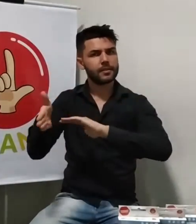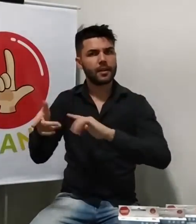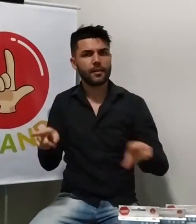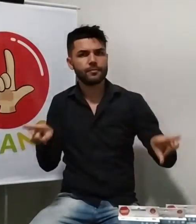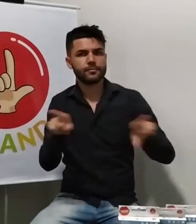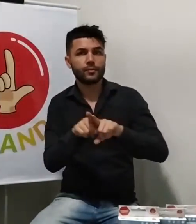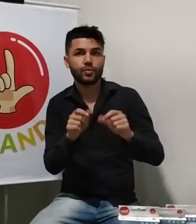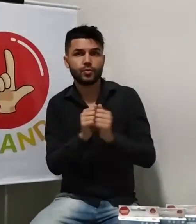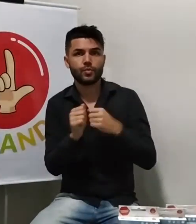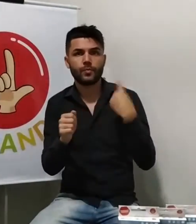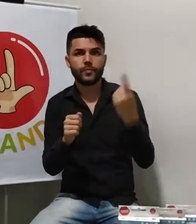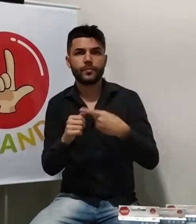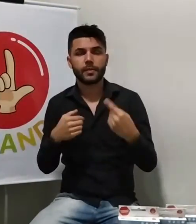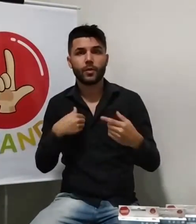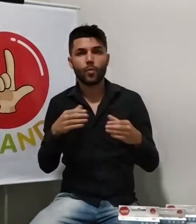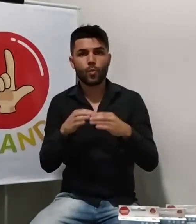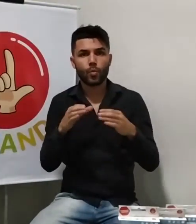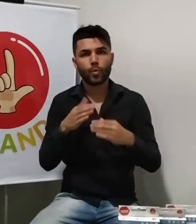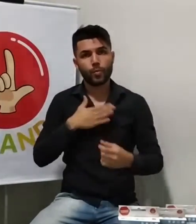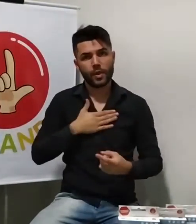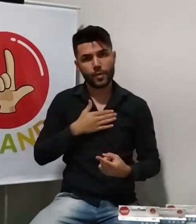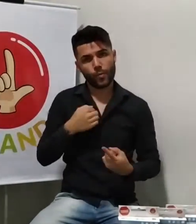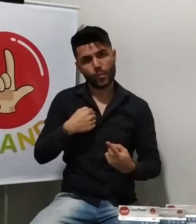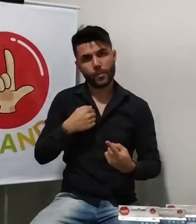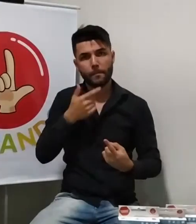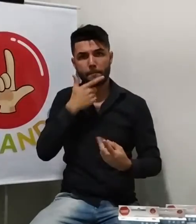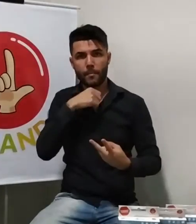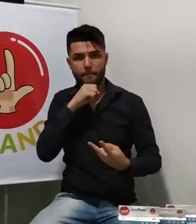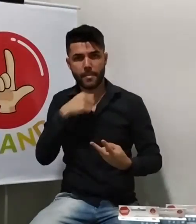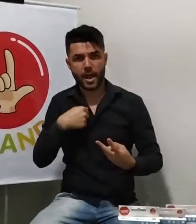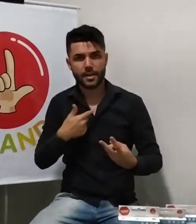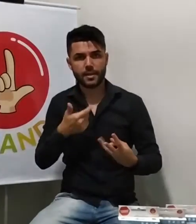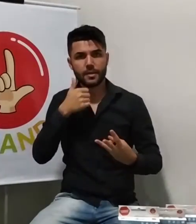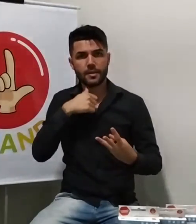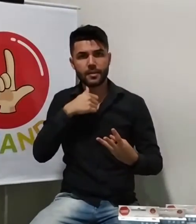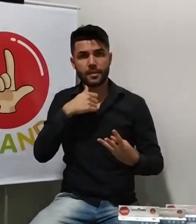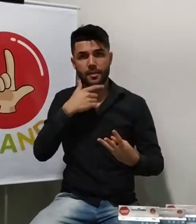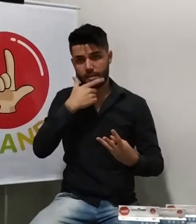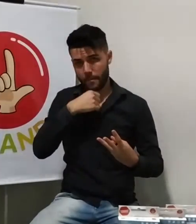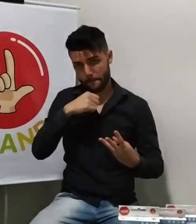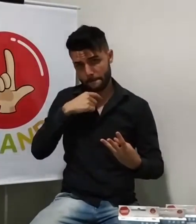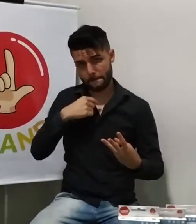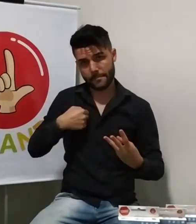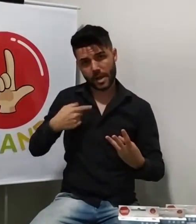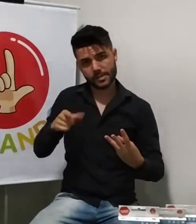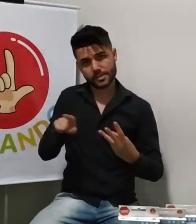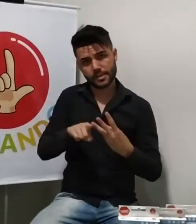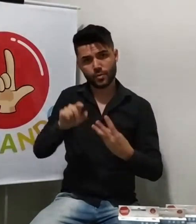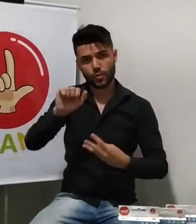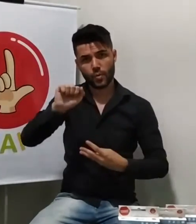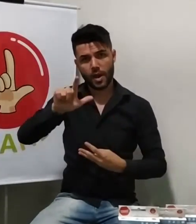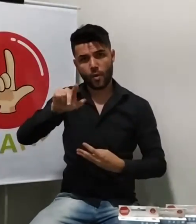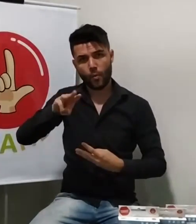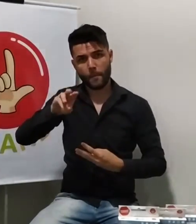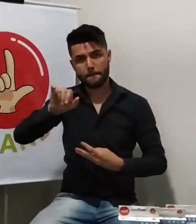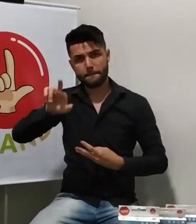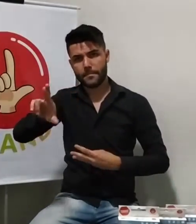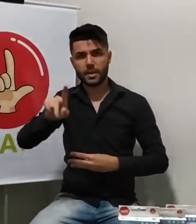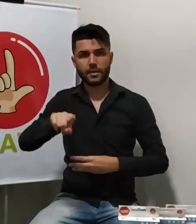interessante ter um protótipo para ter fechado um cliente, porque isso deu segurança pro fundo. Você não vendeu simplesmente ideia, você vendeu uma ação, né? Exatamente, porque vender ideia é